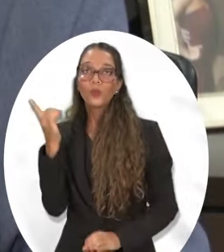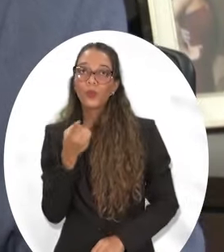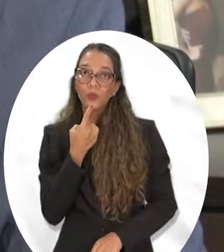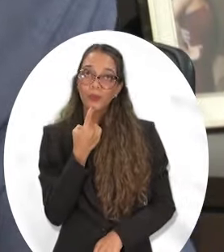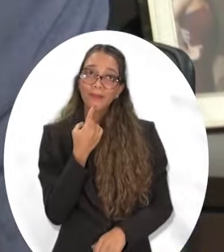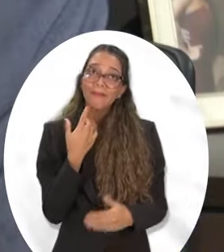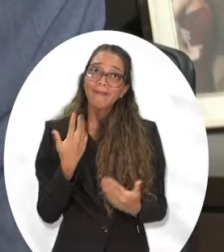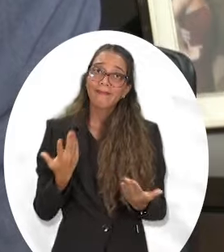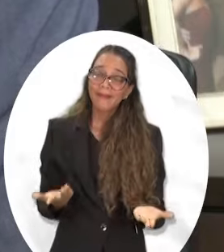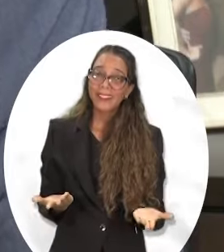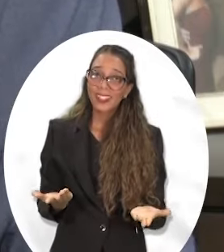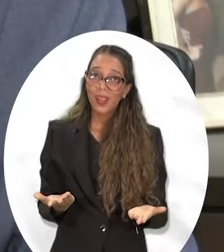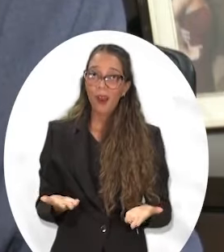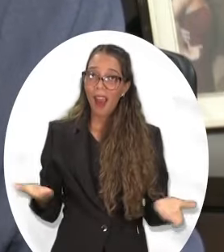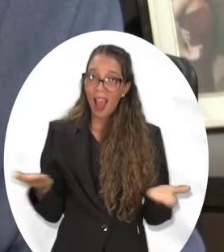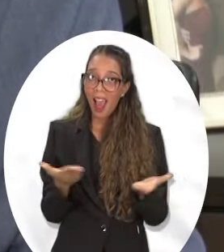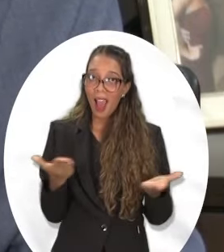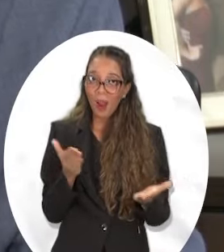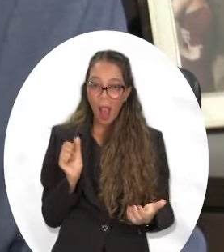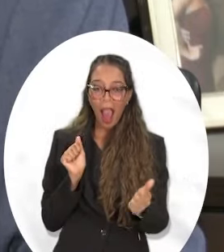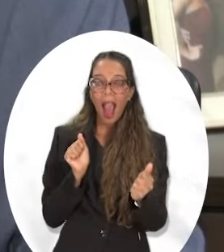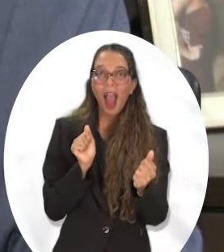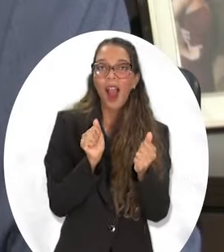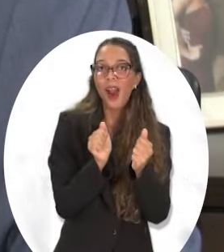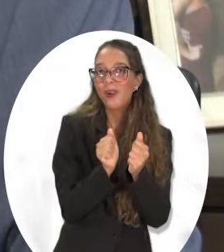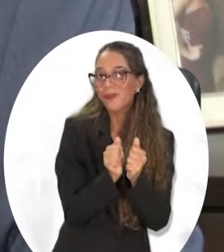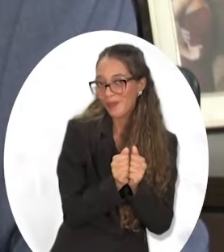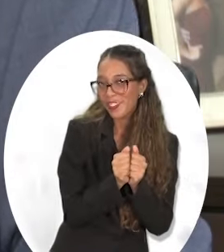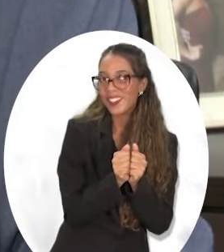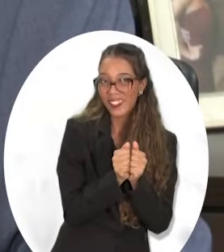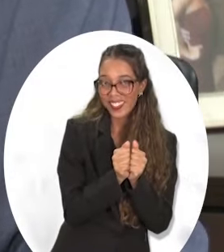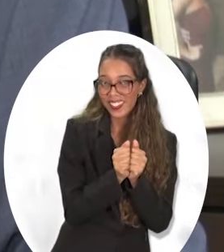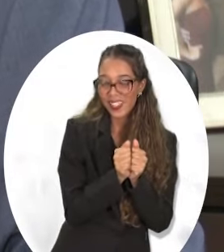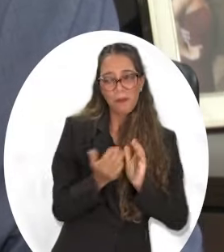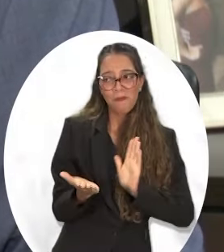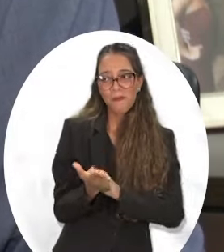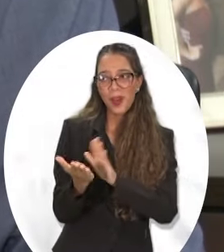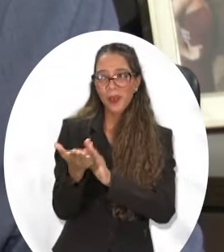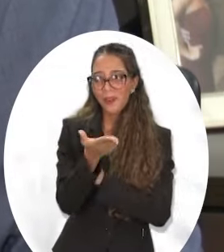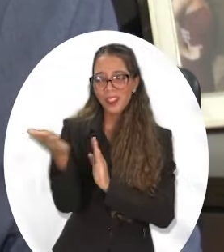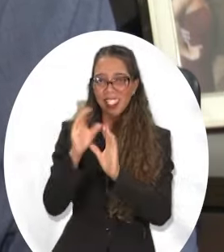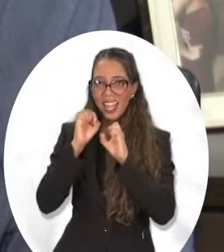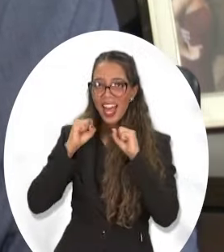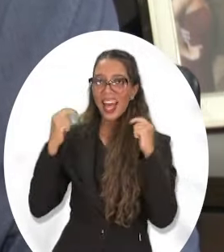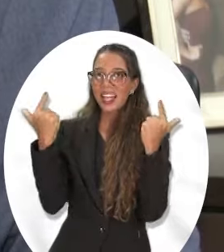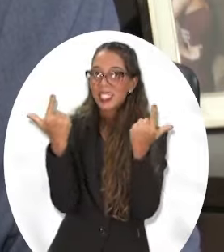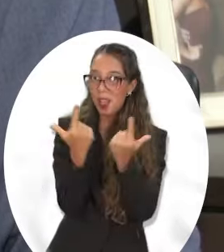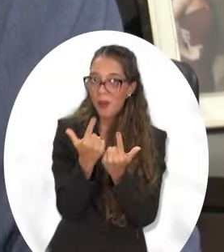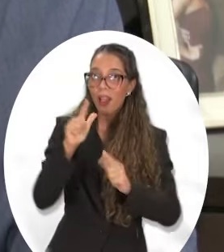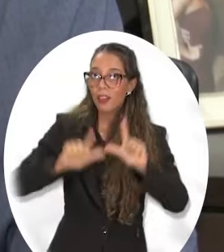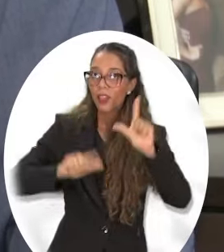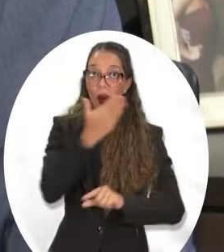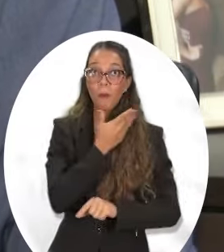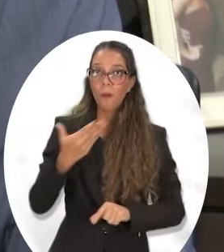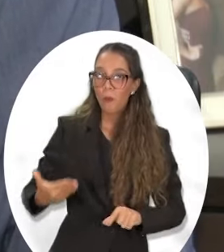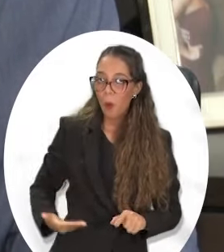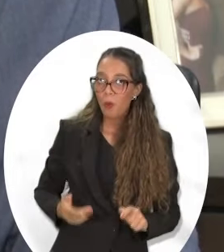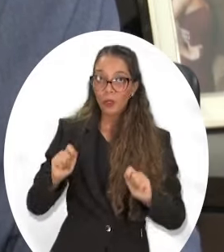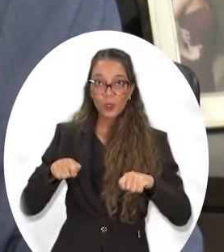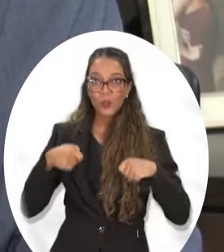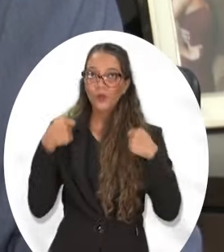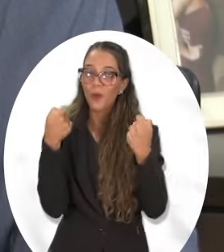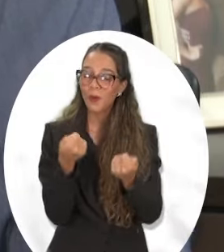surda. E nós não fazemos isso. Então, essa aproximação, eu quero parabenizar a TV Assembleia, que é uma TV pública, por estar